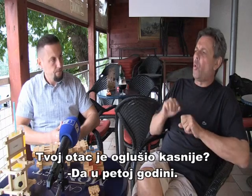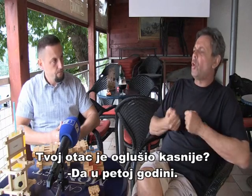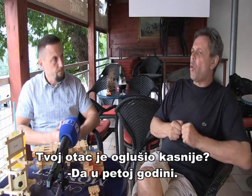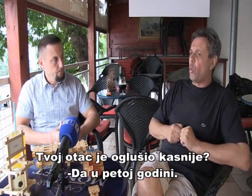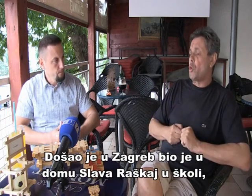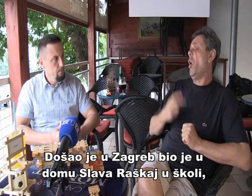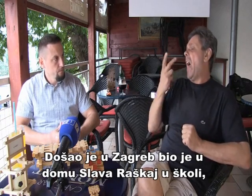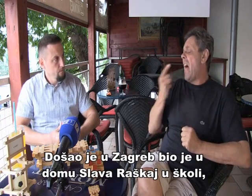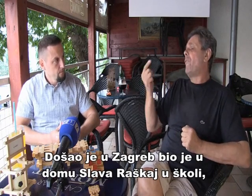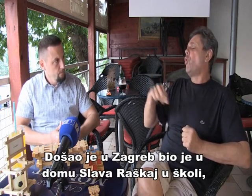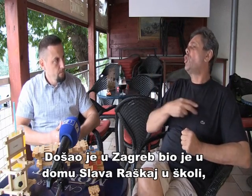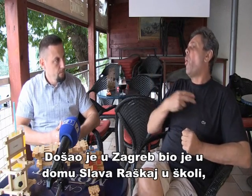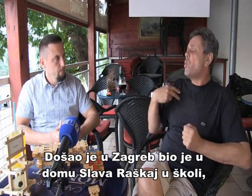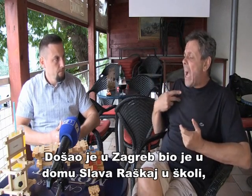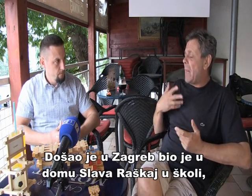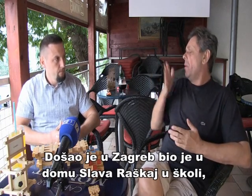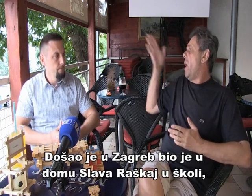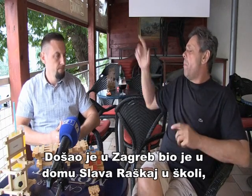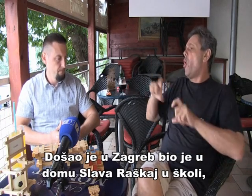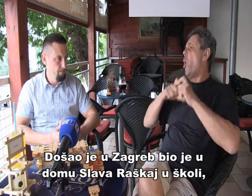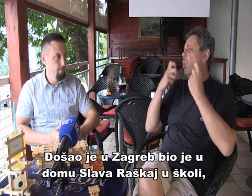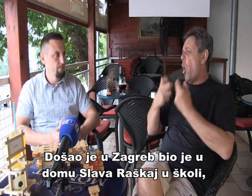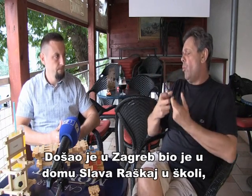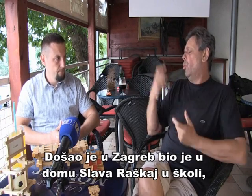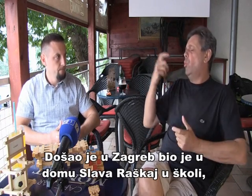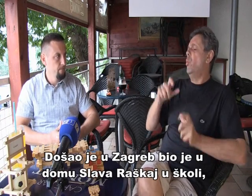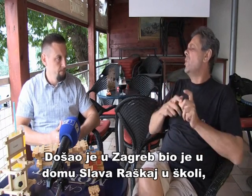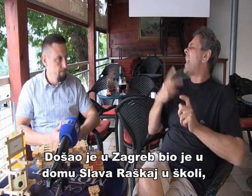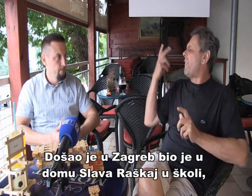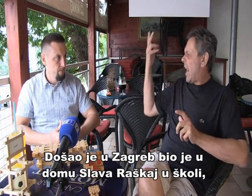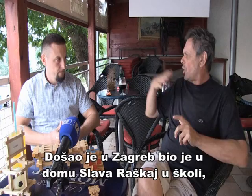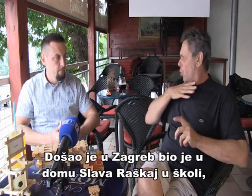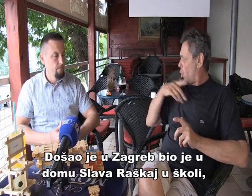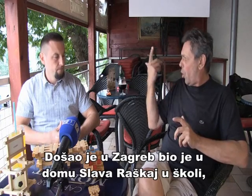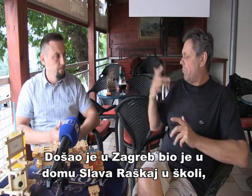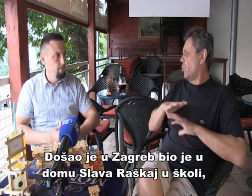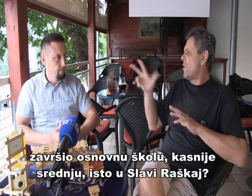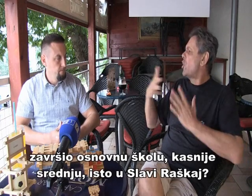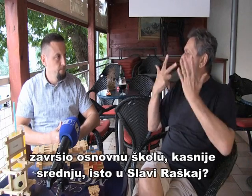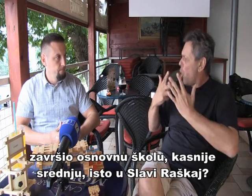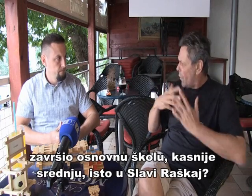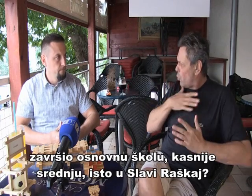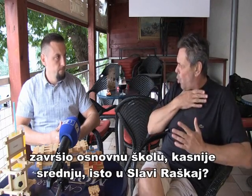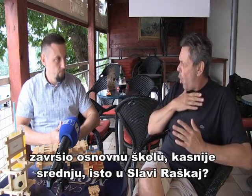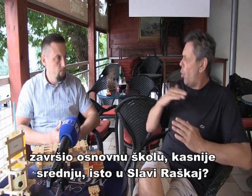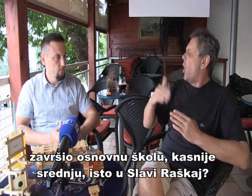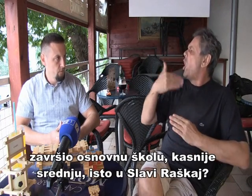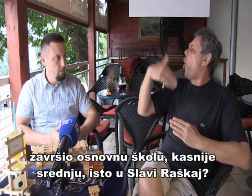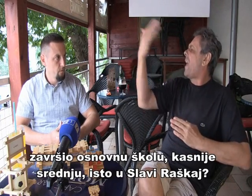godini je oglušio. Naravno, došao je u Zagreb, bio je u domu Slava Raška u školi, završio osnovnu školu i onda